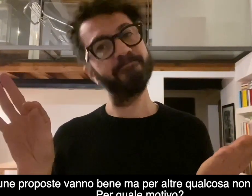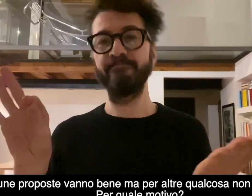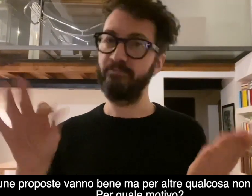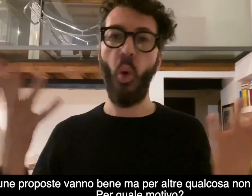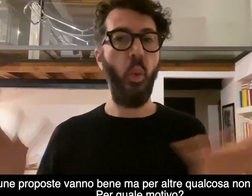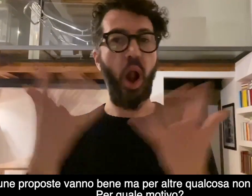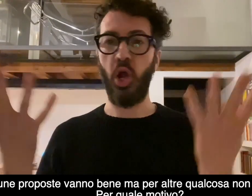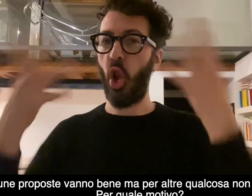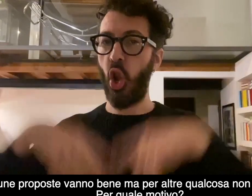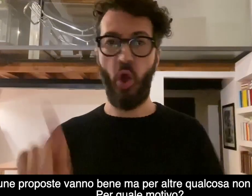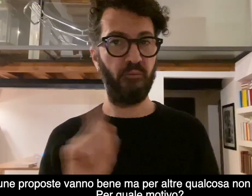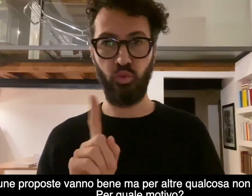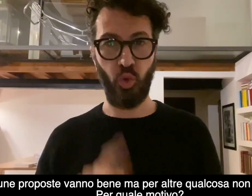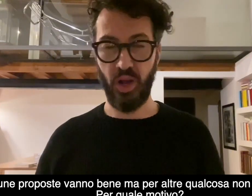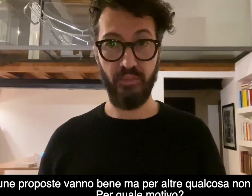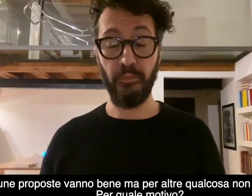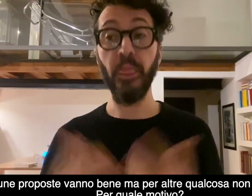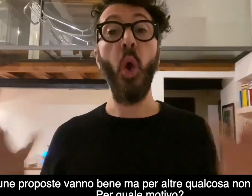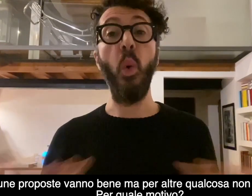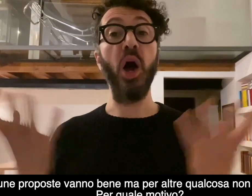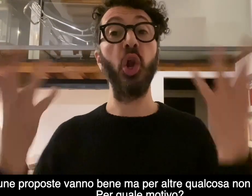bene ma per altre ancora qualcosa non funziona